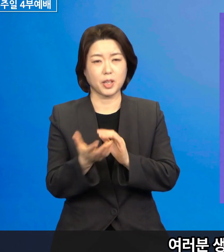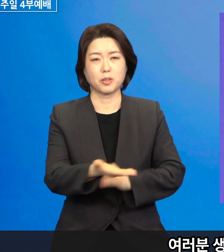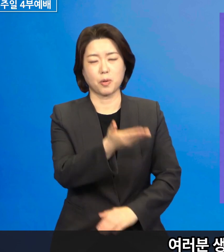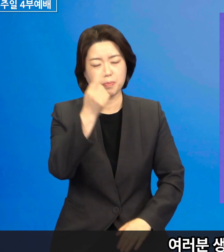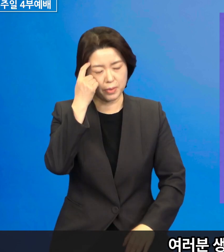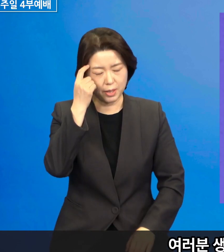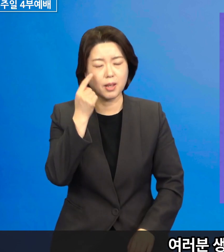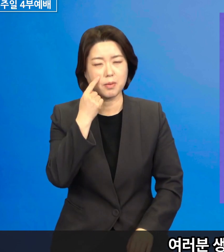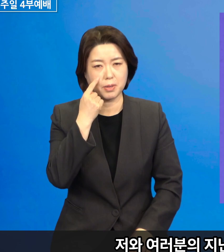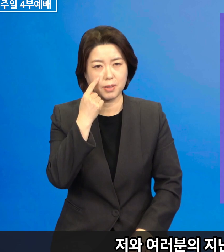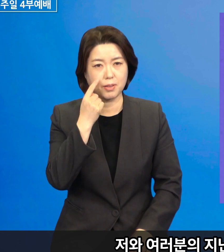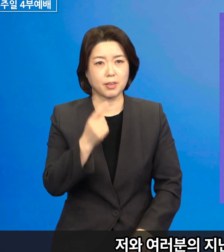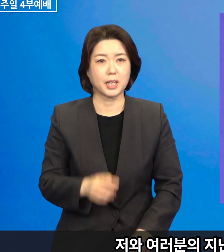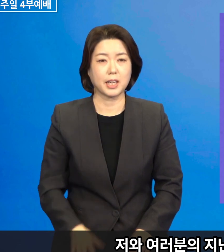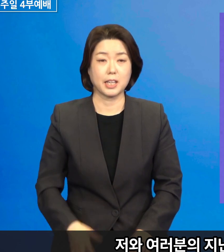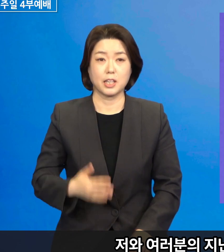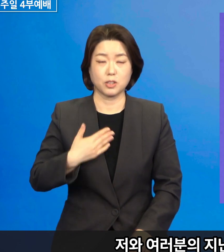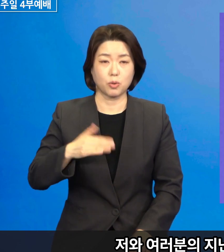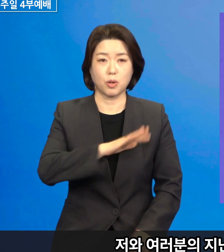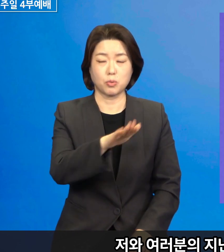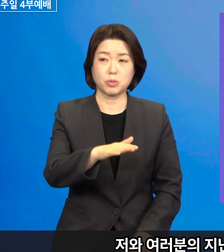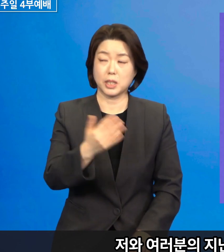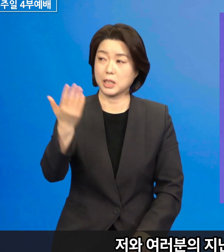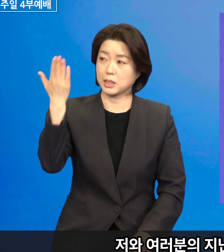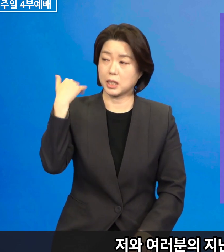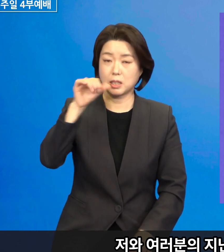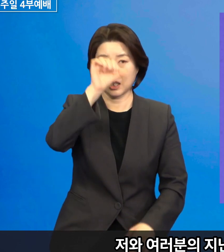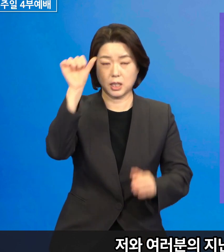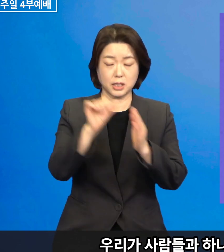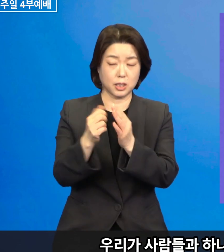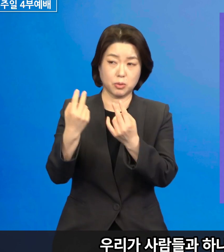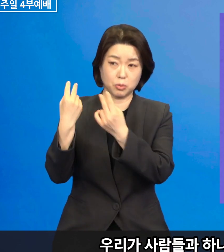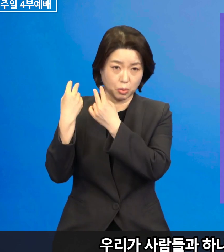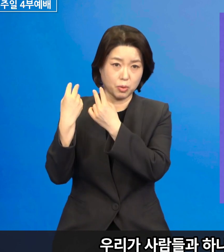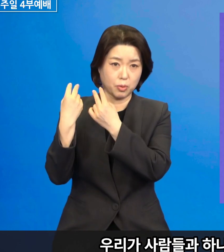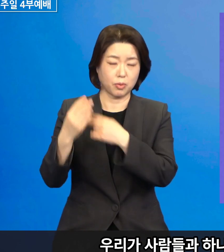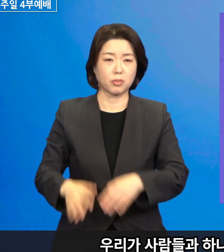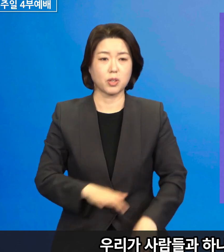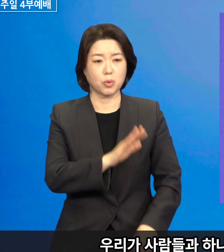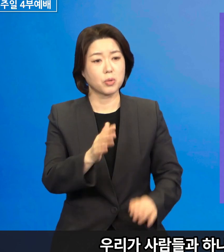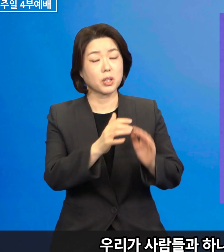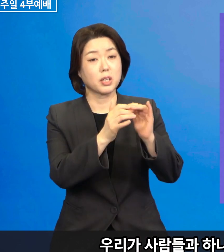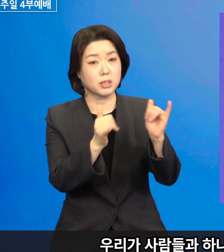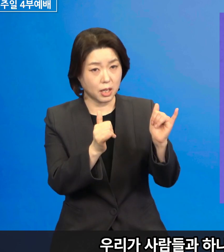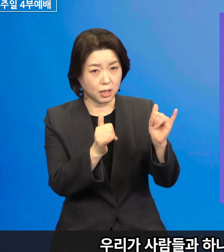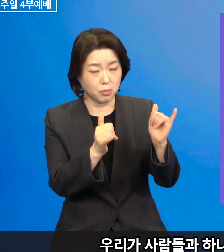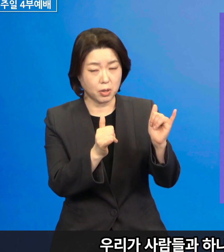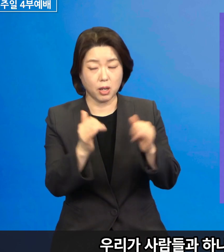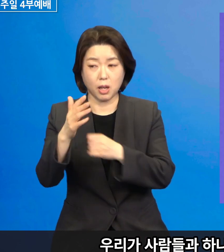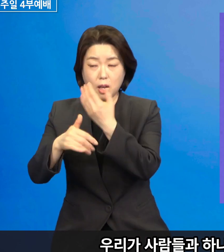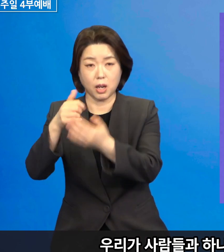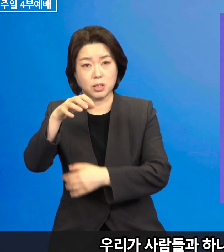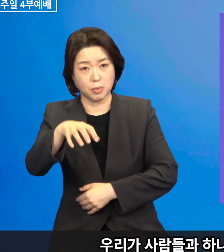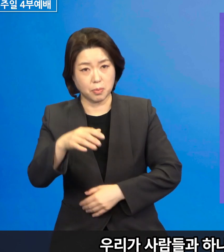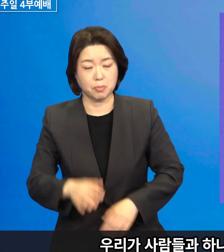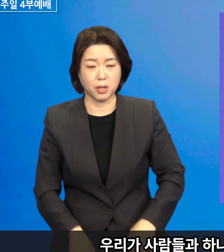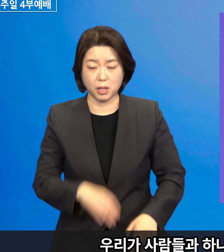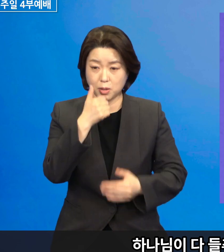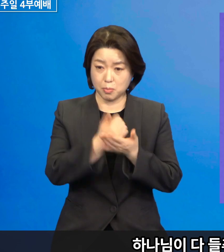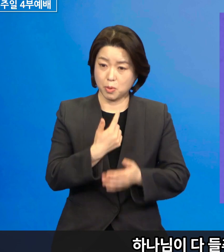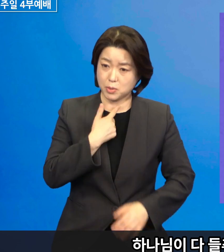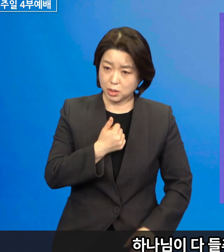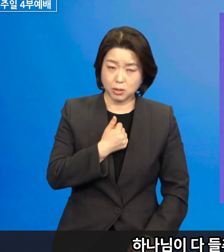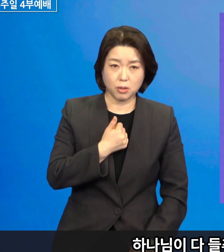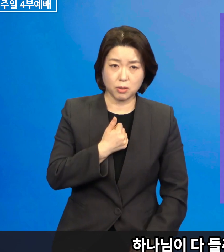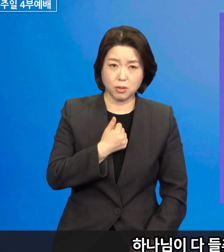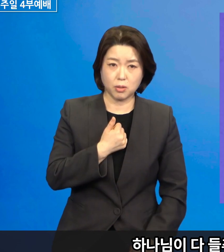보세요. 저와 여러분의 지난 인생을 돌아볼 때에 우리가 사람들과 하나님 앞에 범죄했던 것을